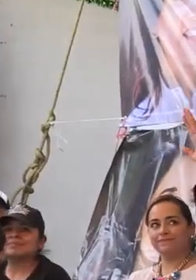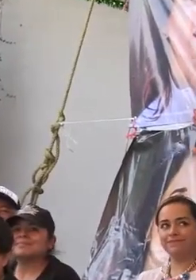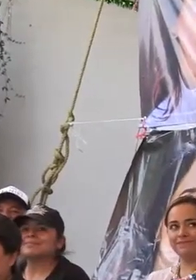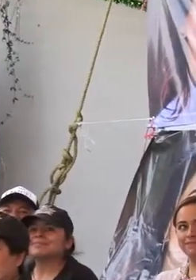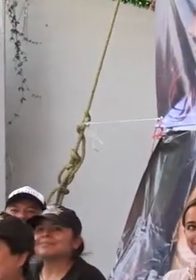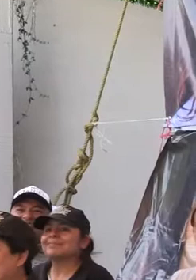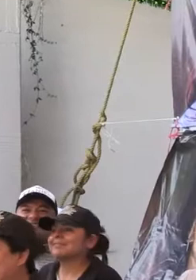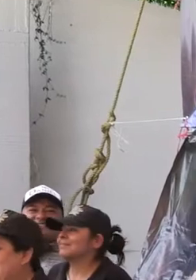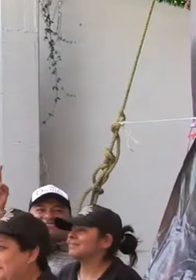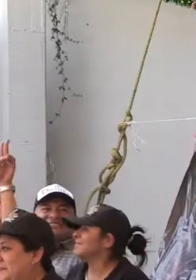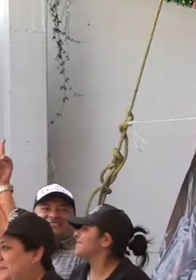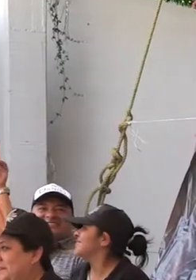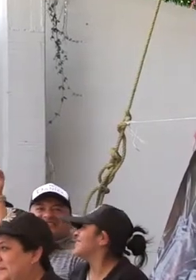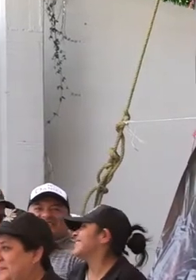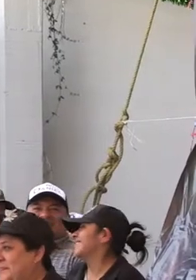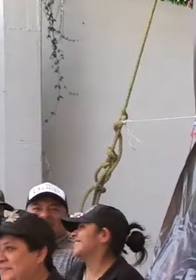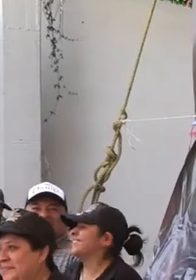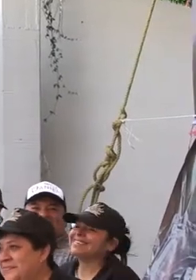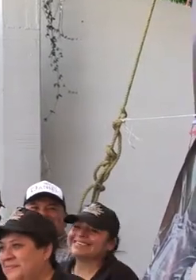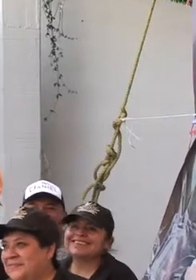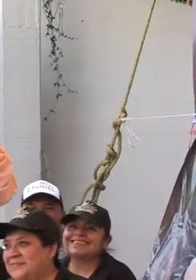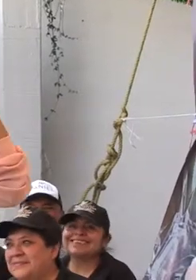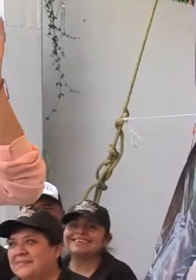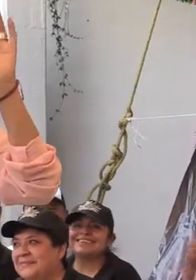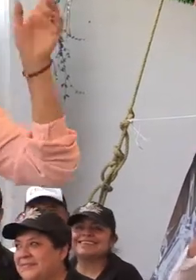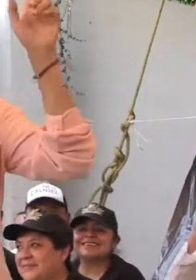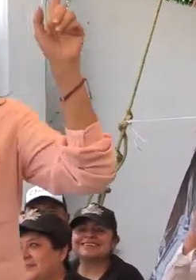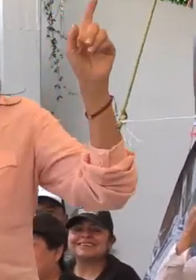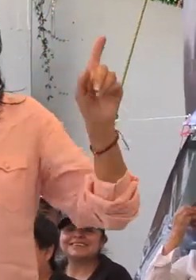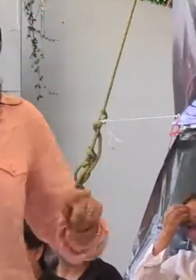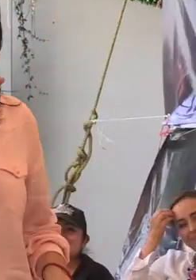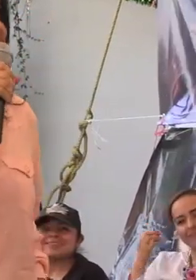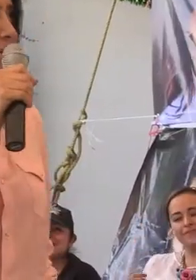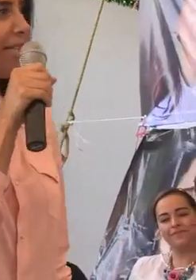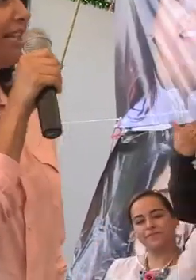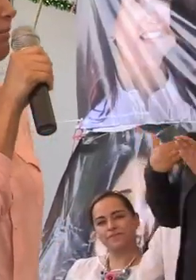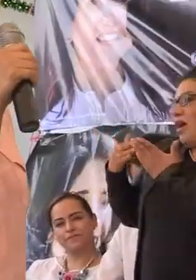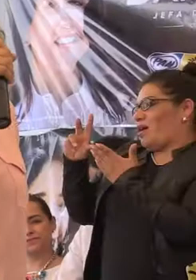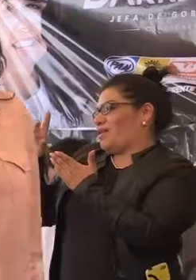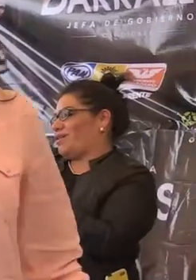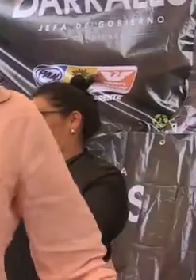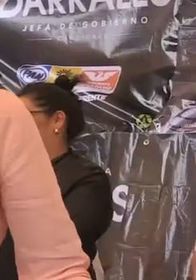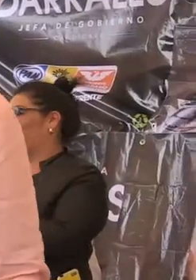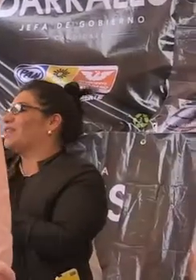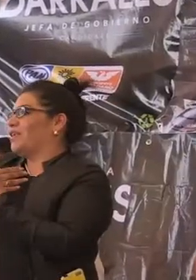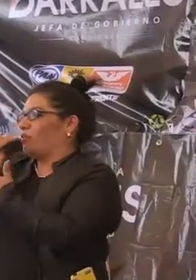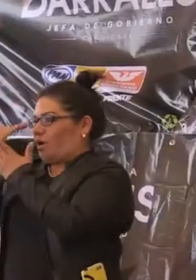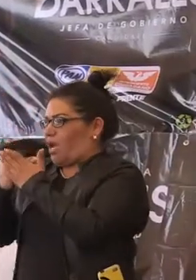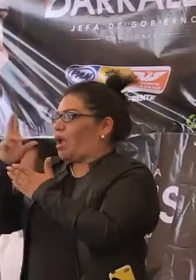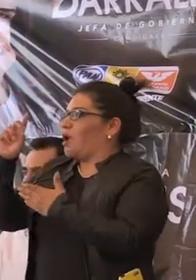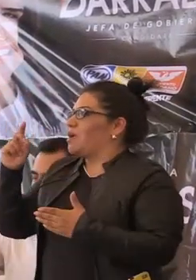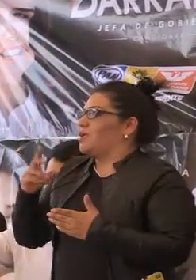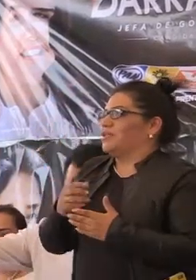Bueno, le voy a servir un poquito porque legalmente es después de los 30, antes de los 30. Levanten la mano los que tengan menos de